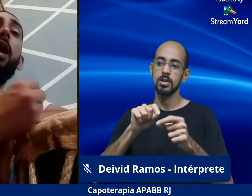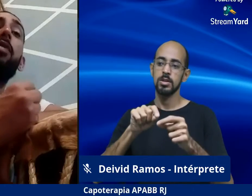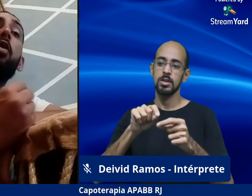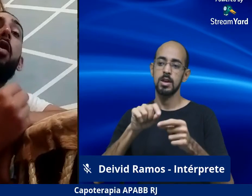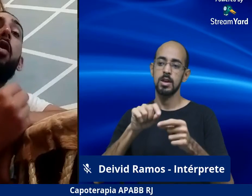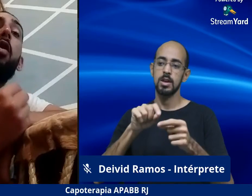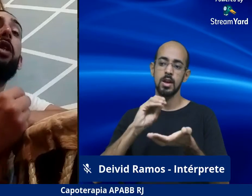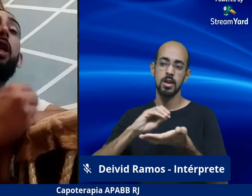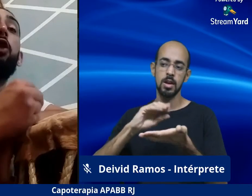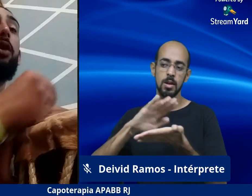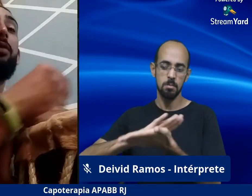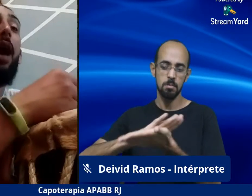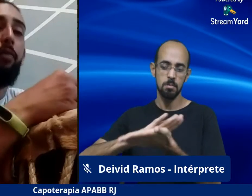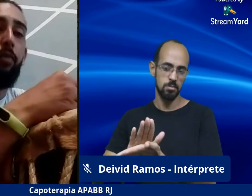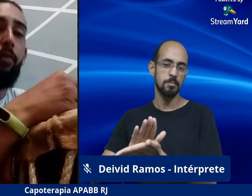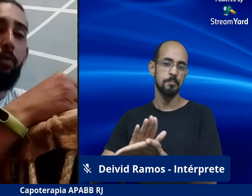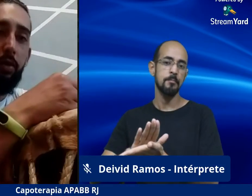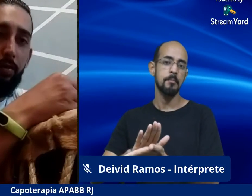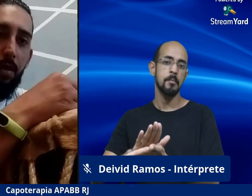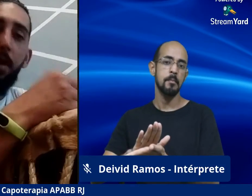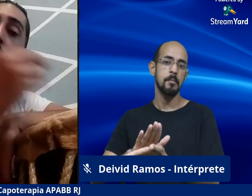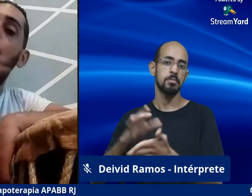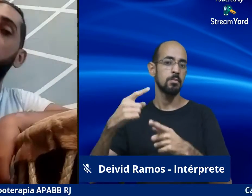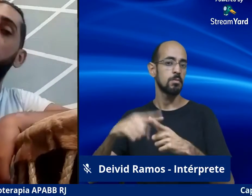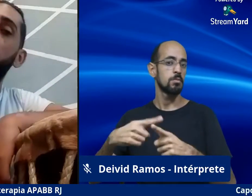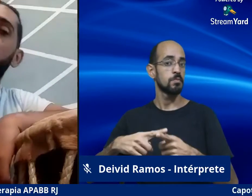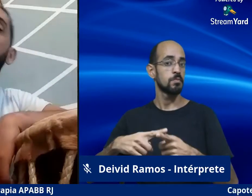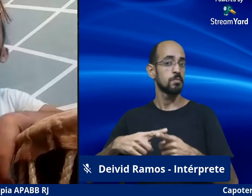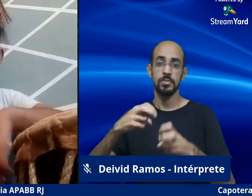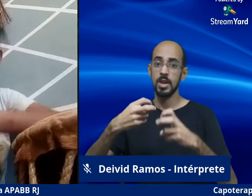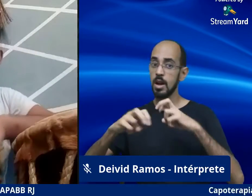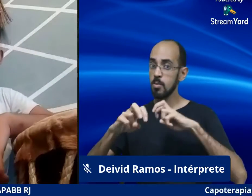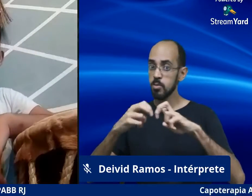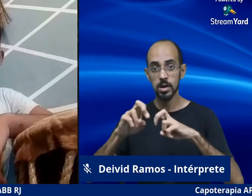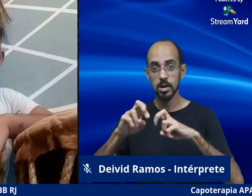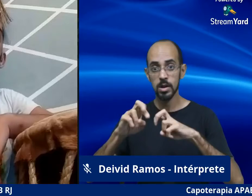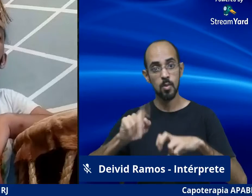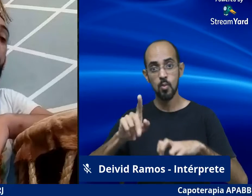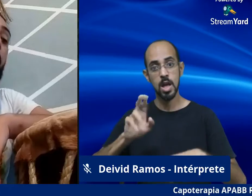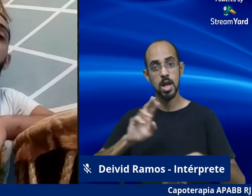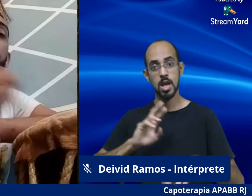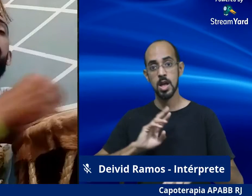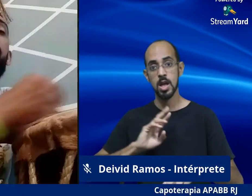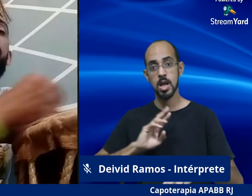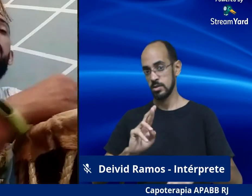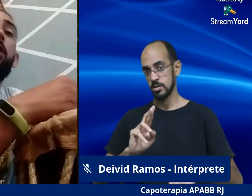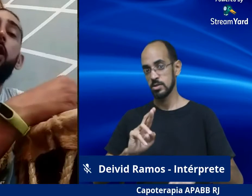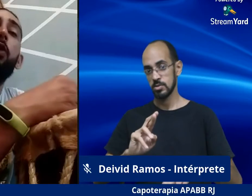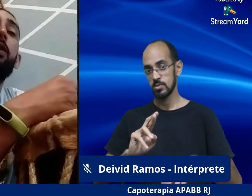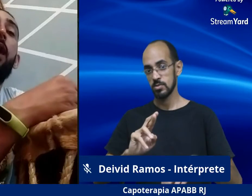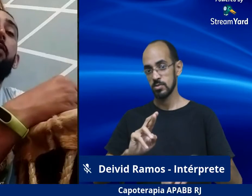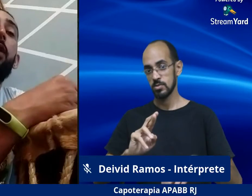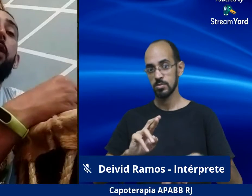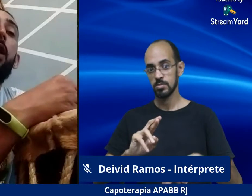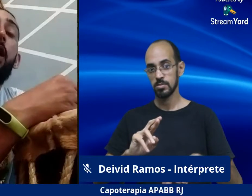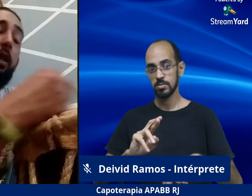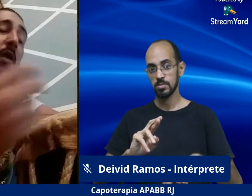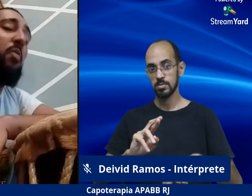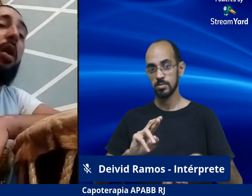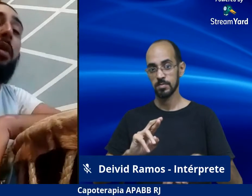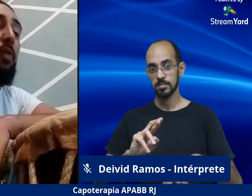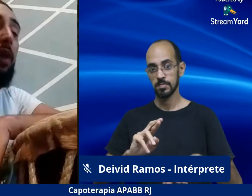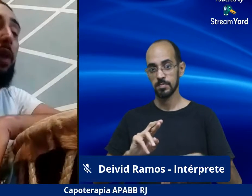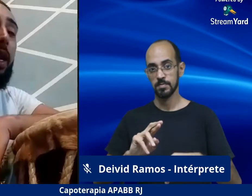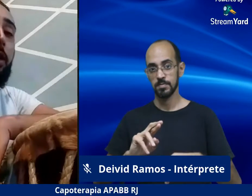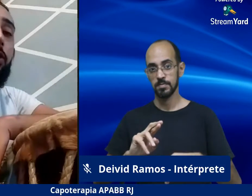tem a ver com as religiões afros. Macumba é outra coisa, né? Não tem a ver com as religiões afros. Então,